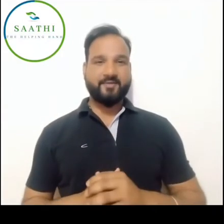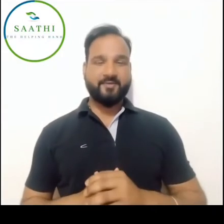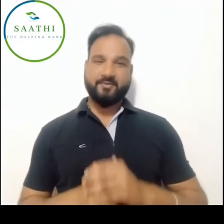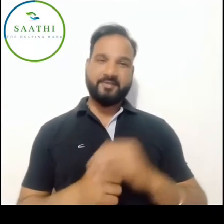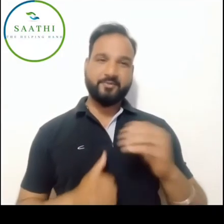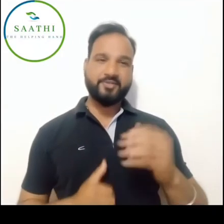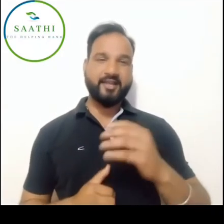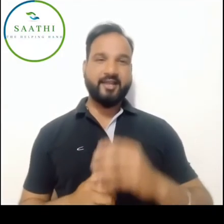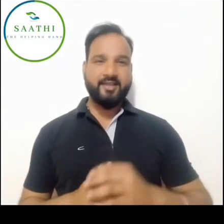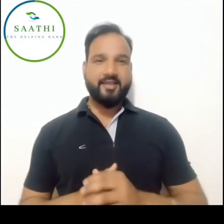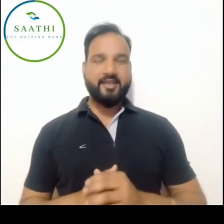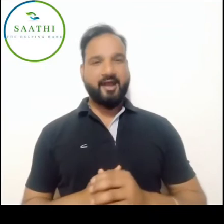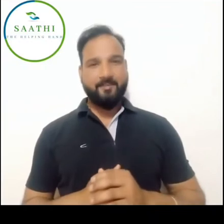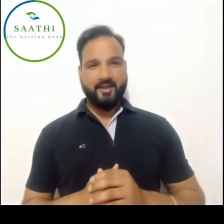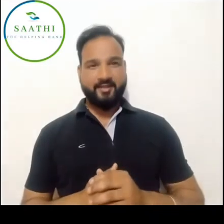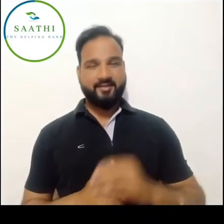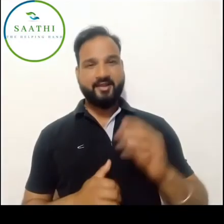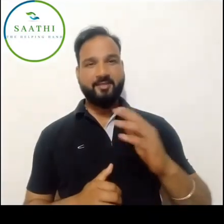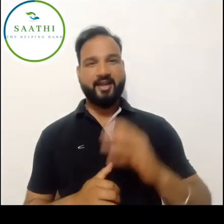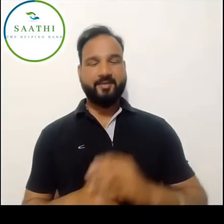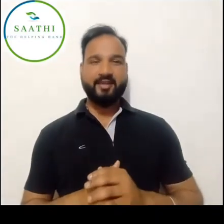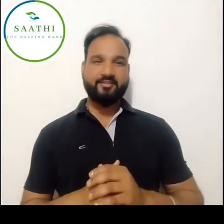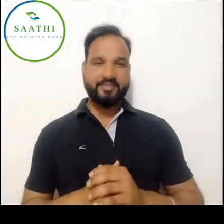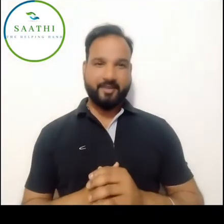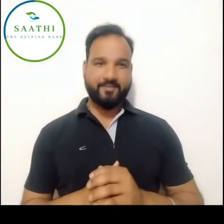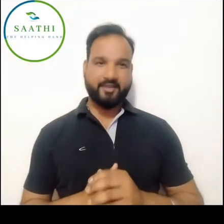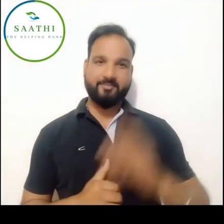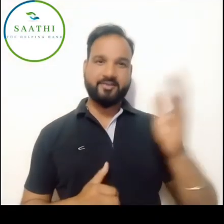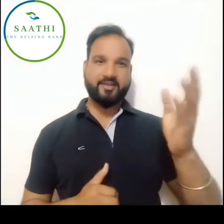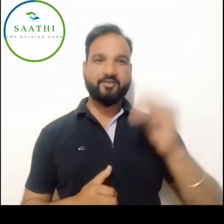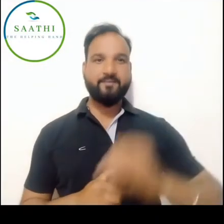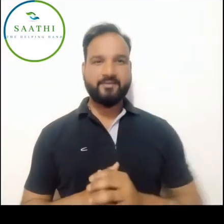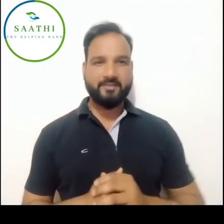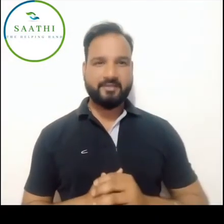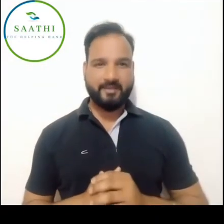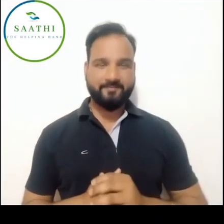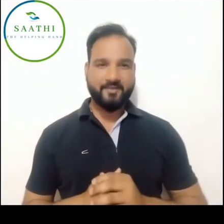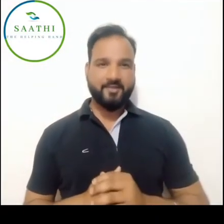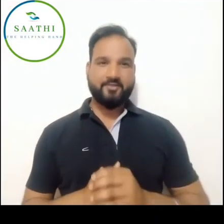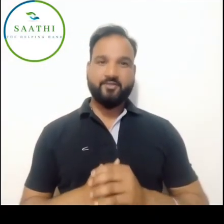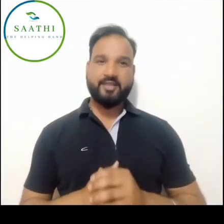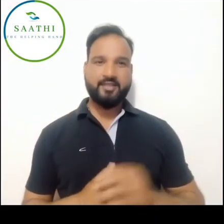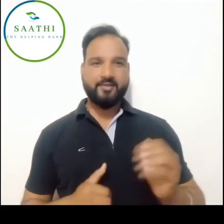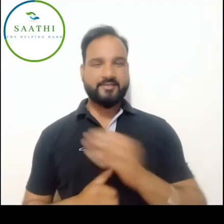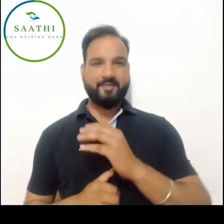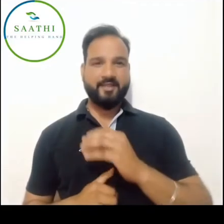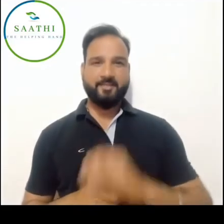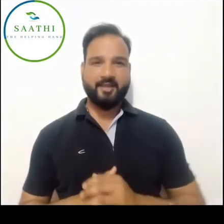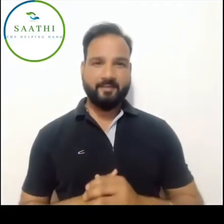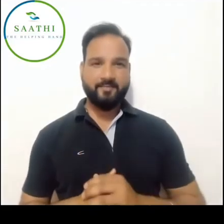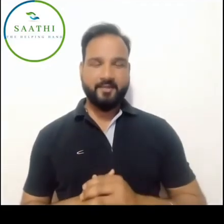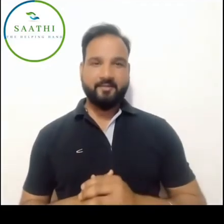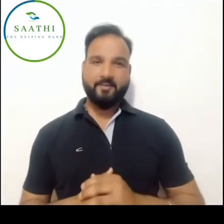था, तो उससे पूछा गया कि आपने इस खड़ी पहाड़ी पर कैसे विजय प्राप्त की, इस पे चढ़ना तो इम्पॉसिबल था। तो व्यक्ति कोई जवाब